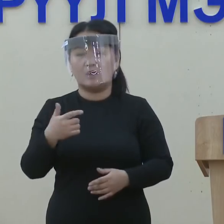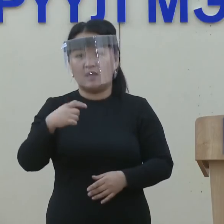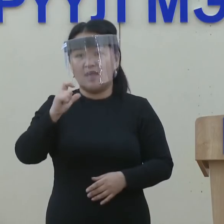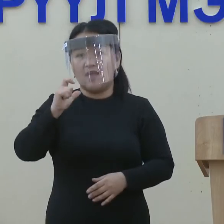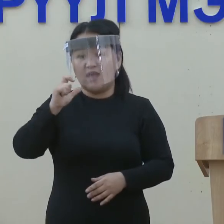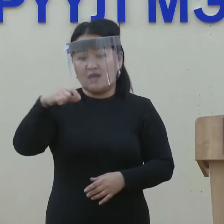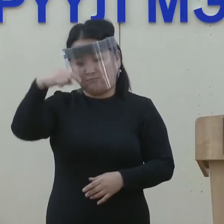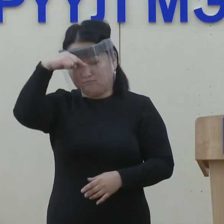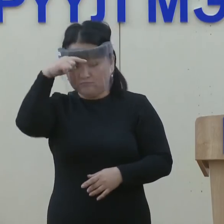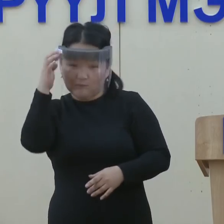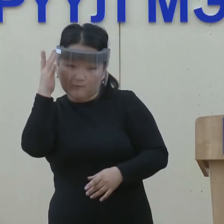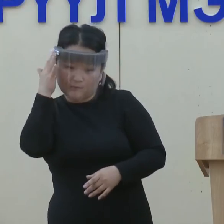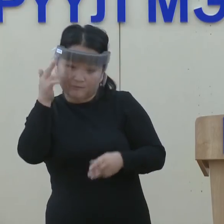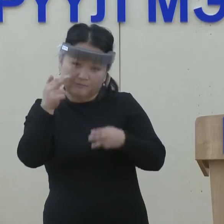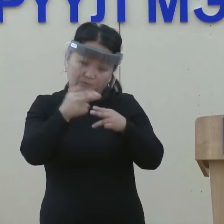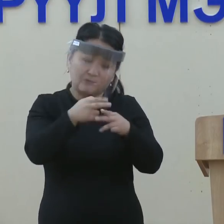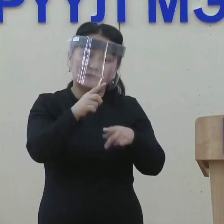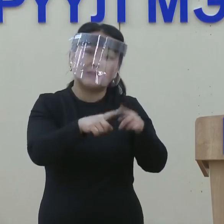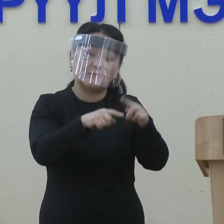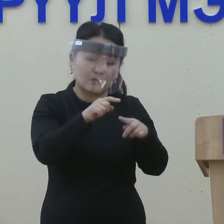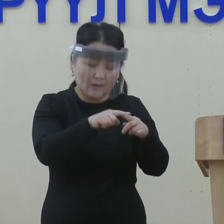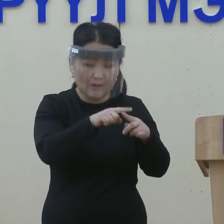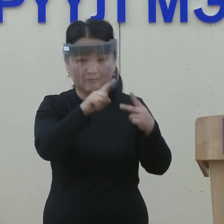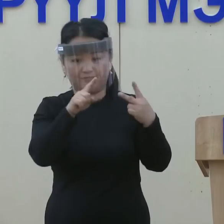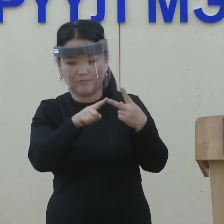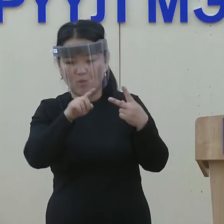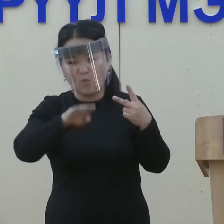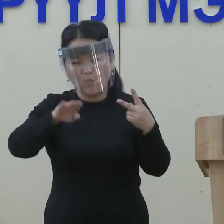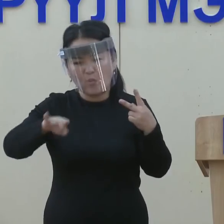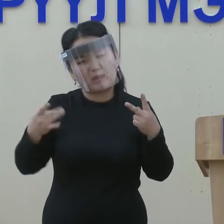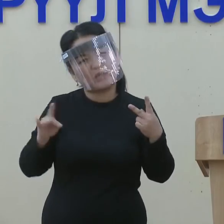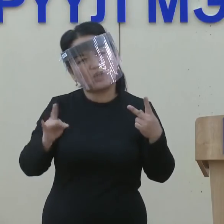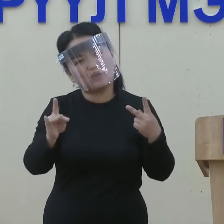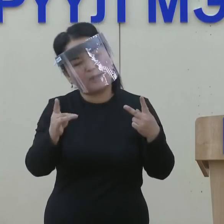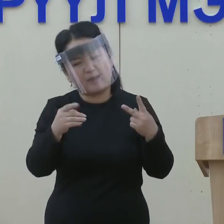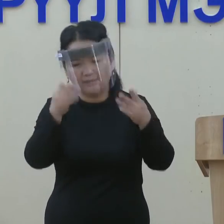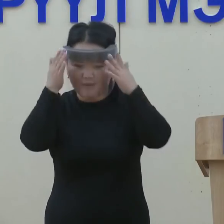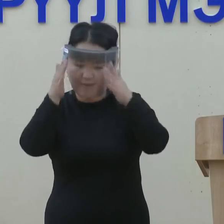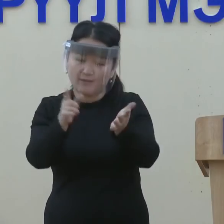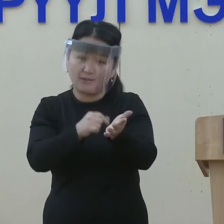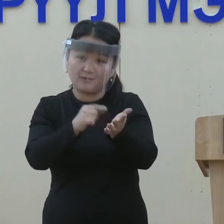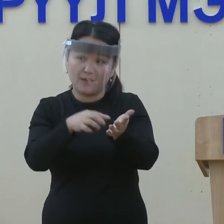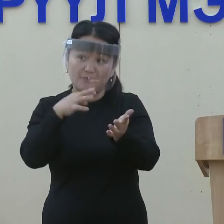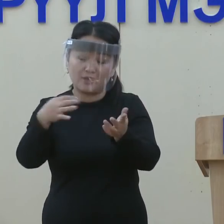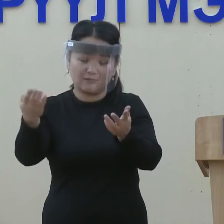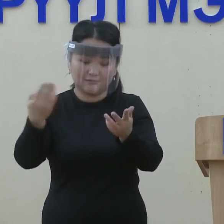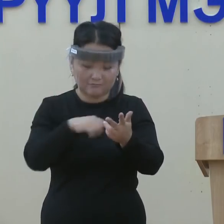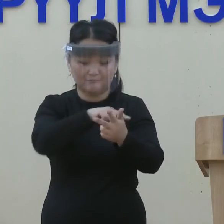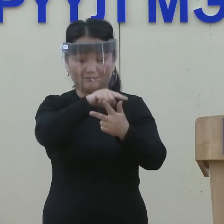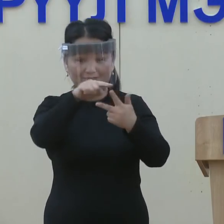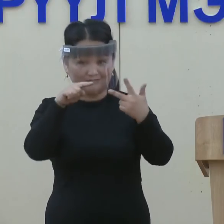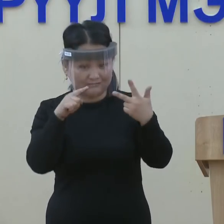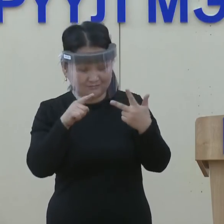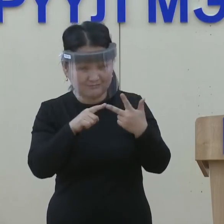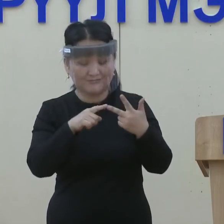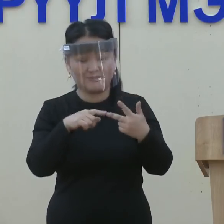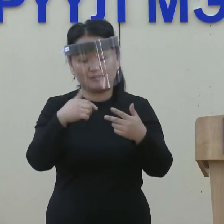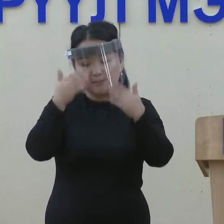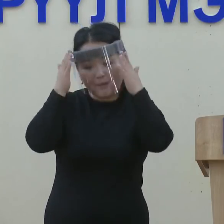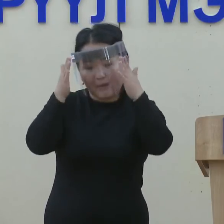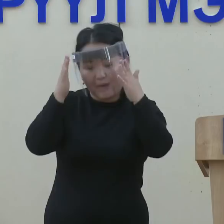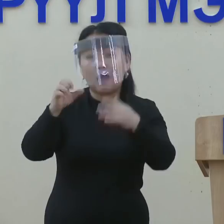эмнэлзүйн шинж тэмдэг. За хүүхдүүд гадуур их тоглож байгаа. Хүмүүсийн анхаарал жаахан сулраад байна шүү. Үүнийг одоо эрүүл мэндийн яамнаас онцгойлон анхааруулж